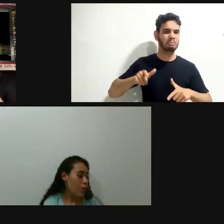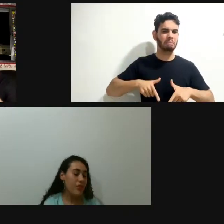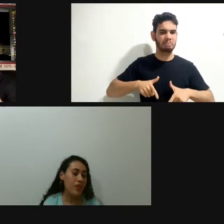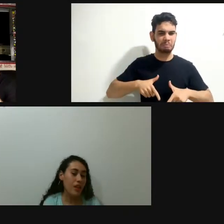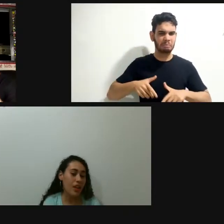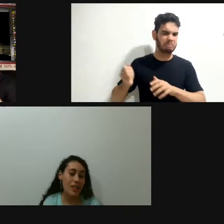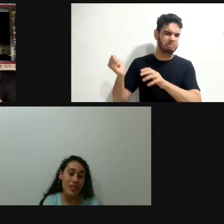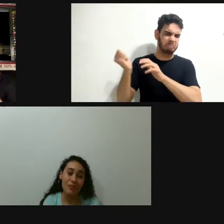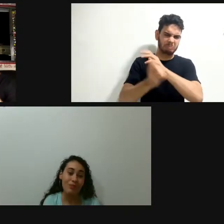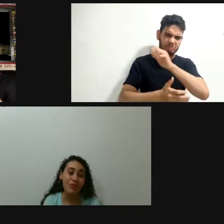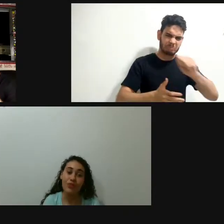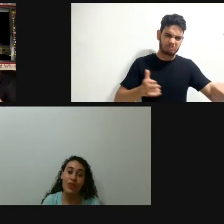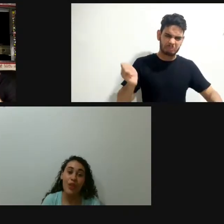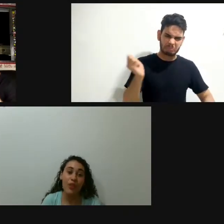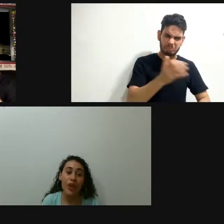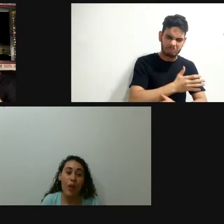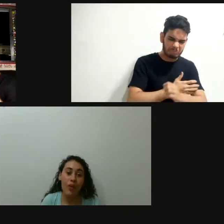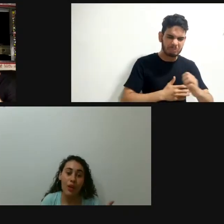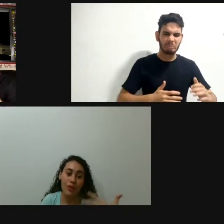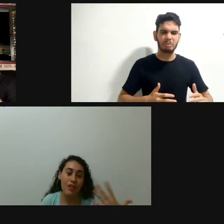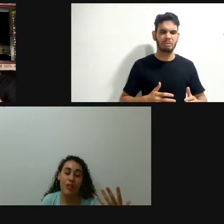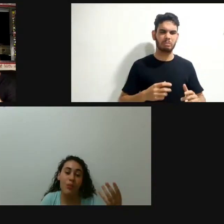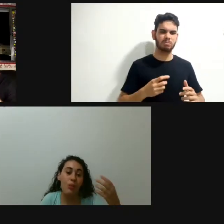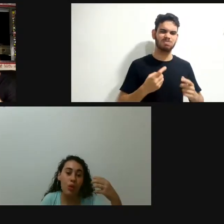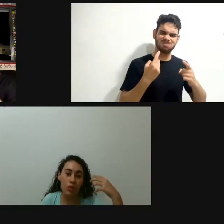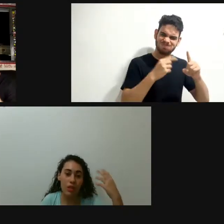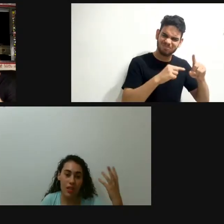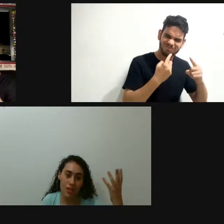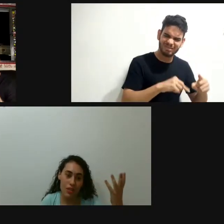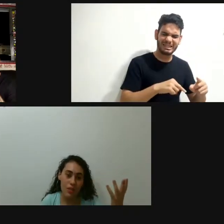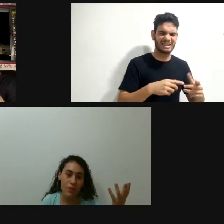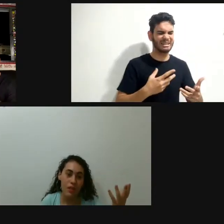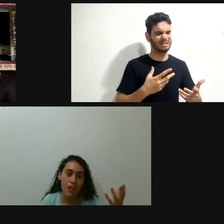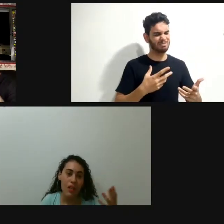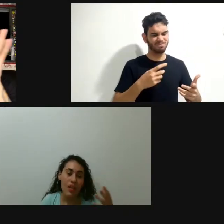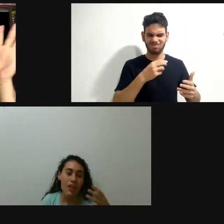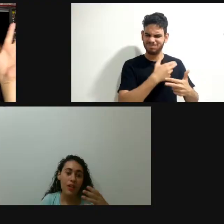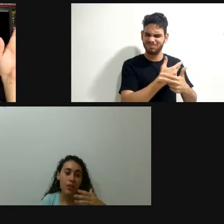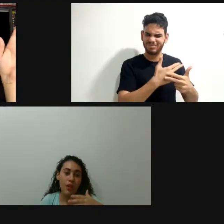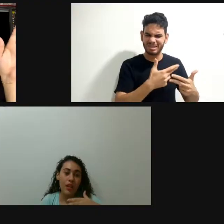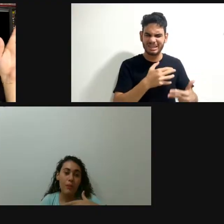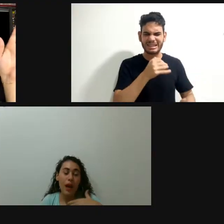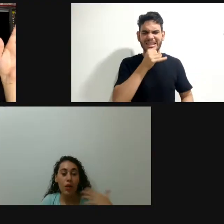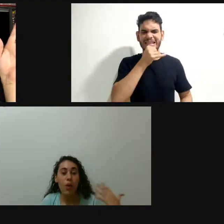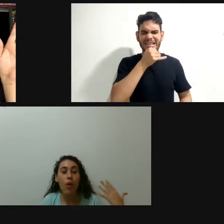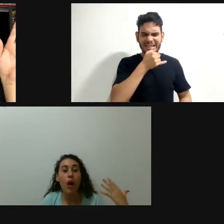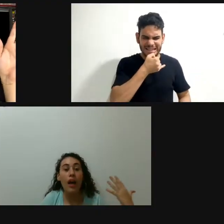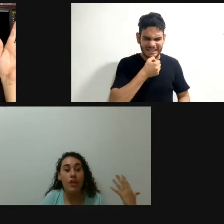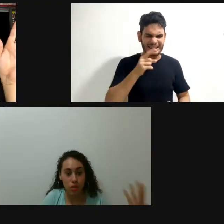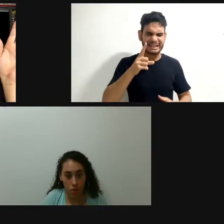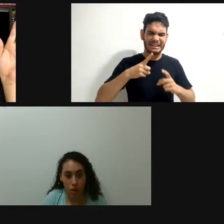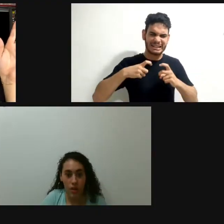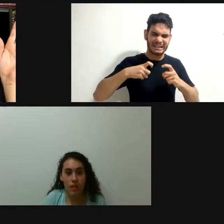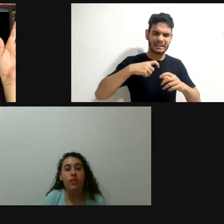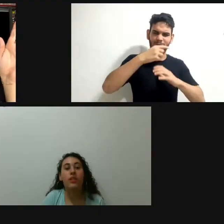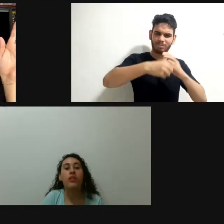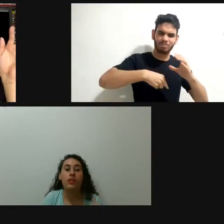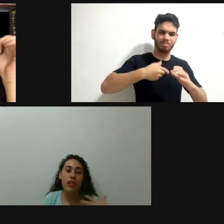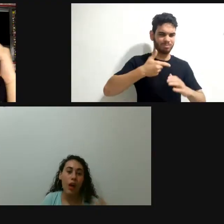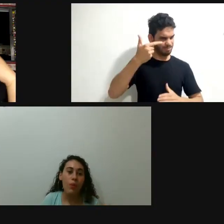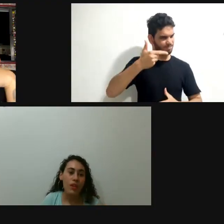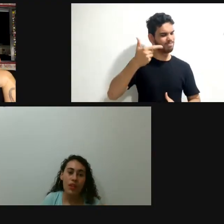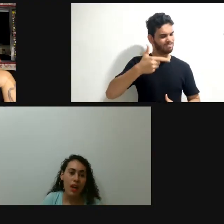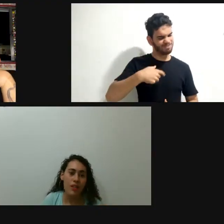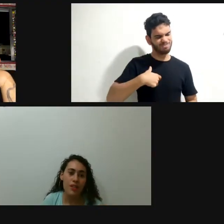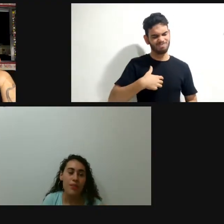foi um evento, assim, foi algo que aconteceu muito triste e tanto é que marcou a história